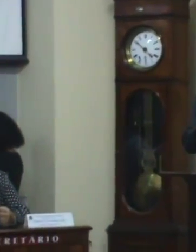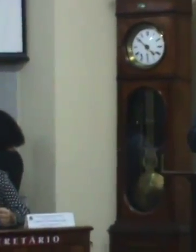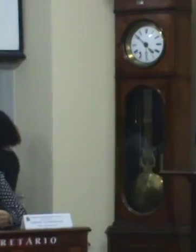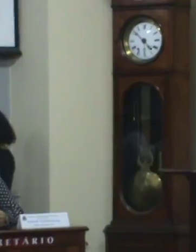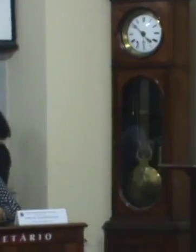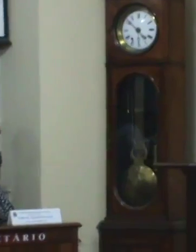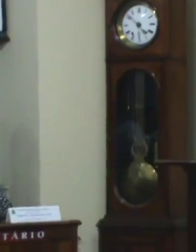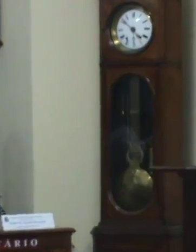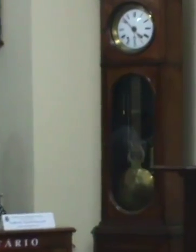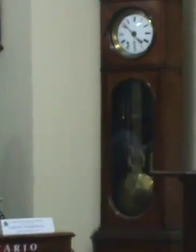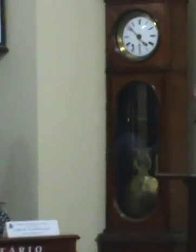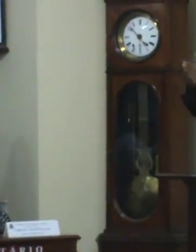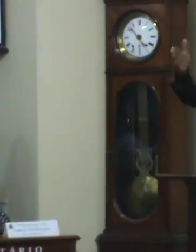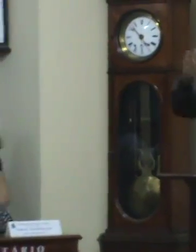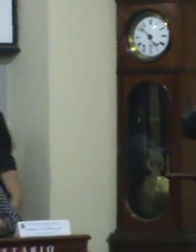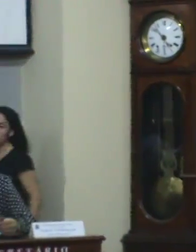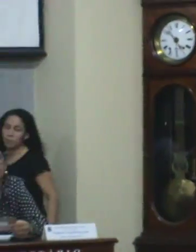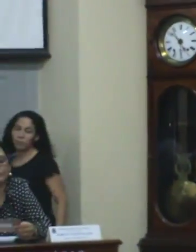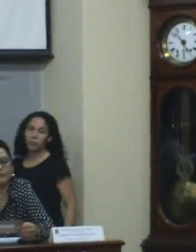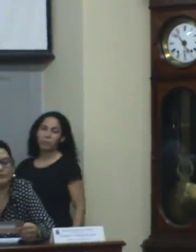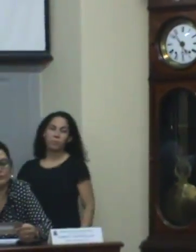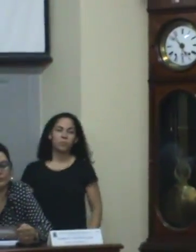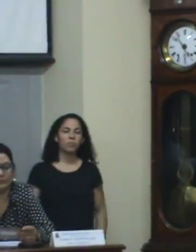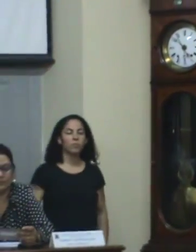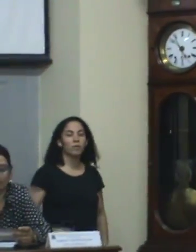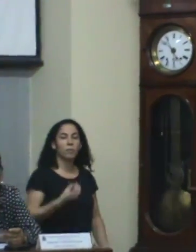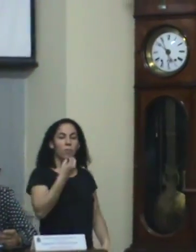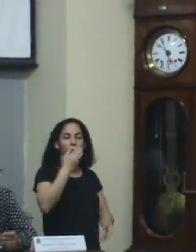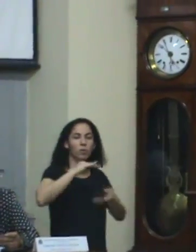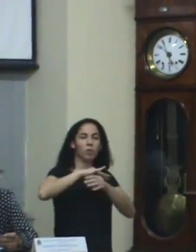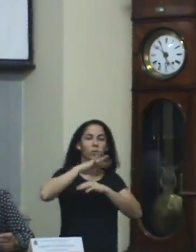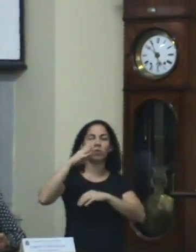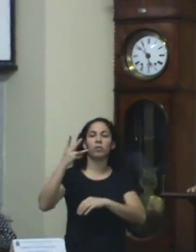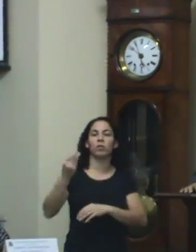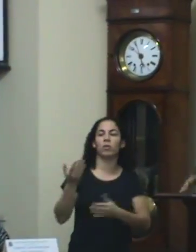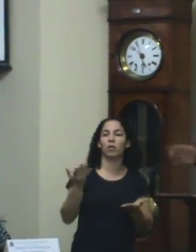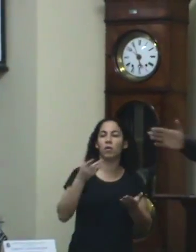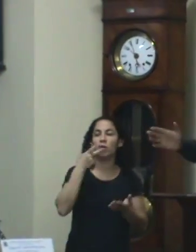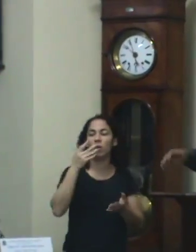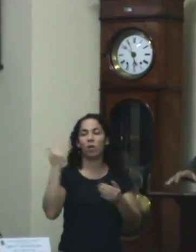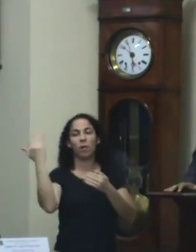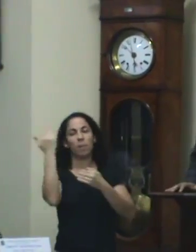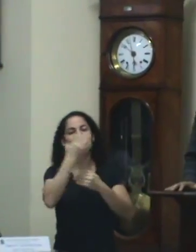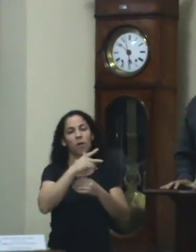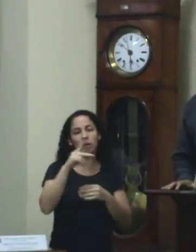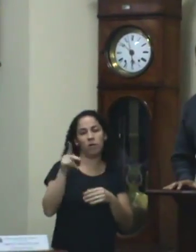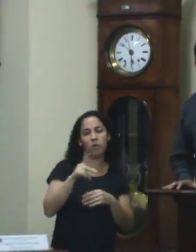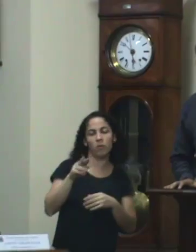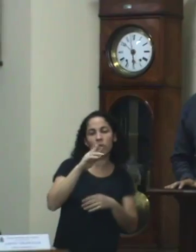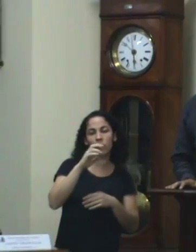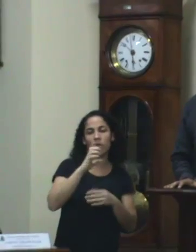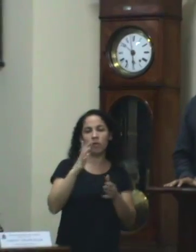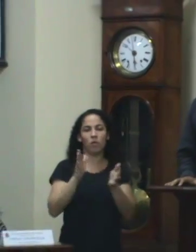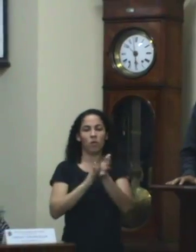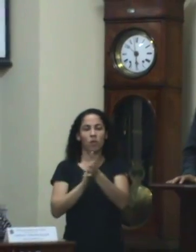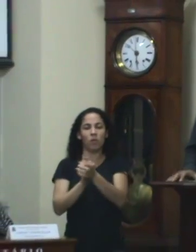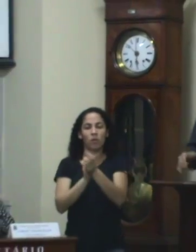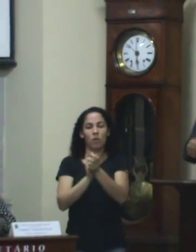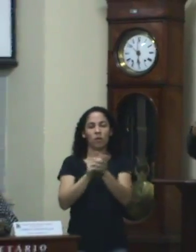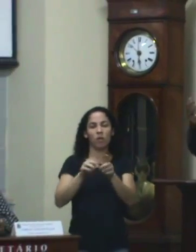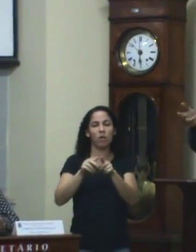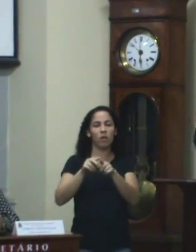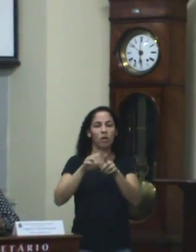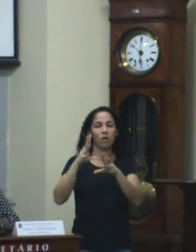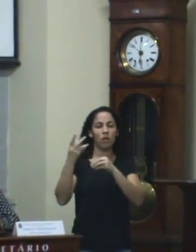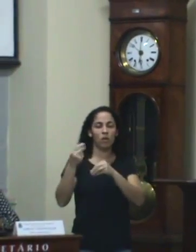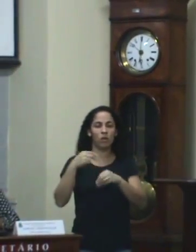Boa noite a todos. Eu quero direcionar você da minha página, do professor Rafael, cumprimentar todos os vereadores aqui. Eu